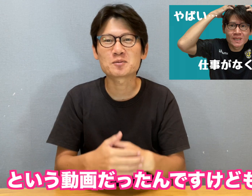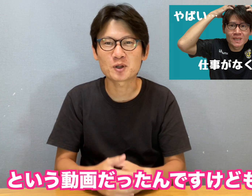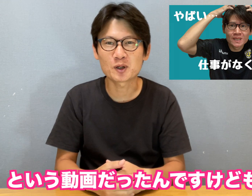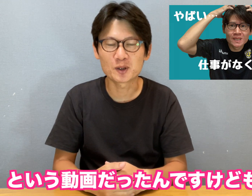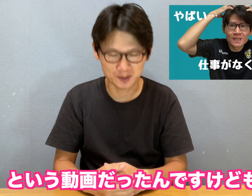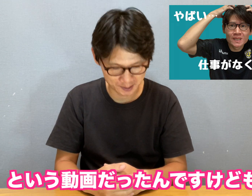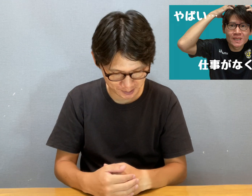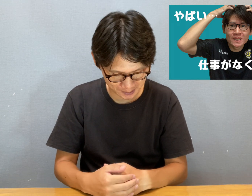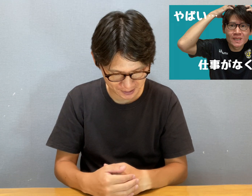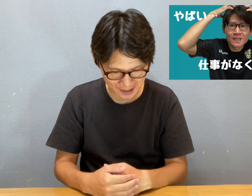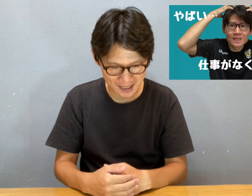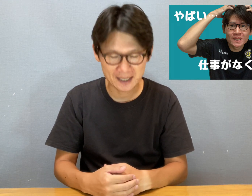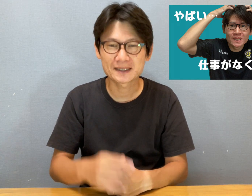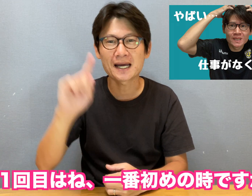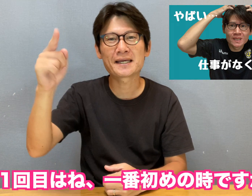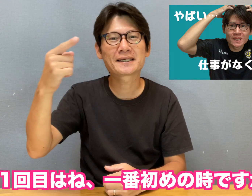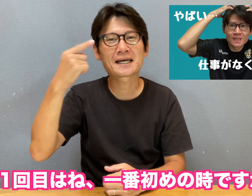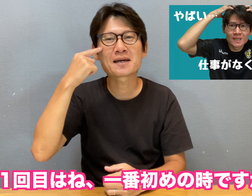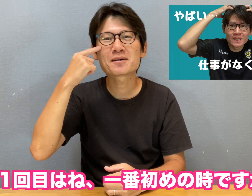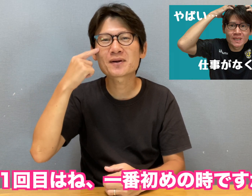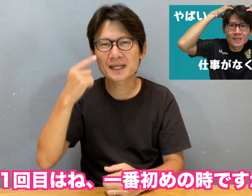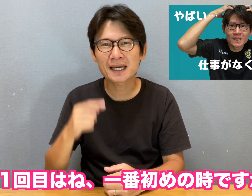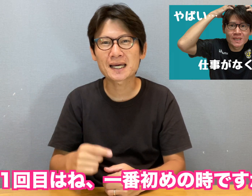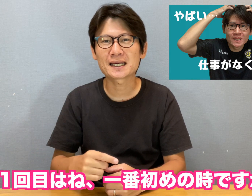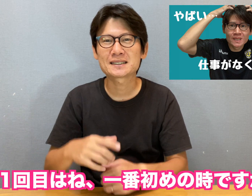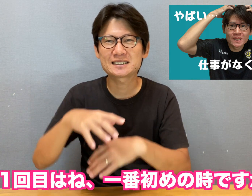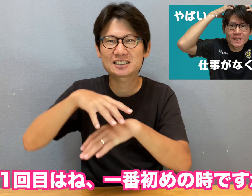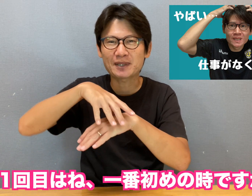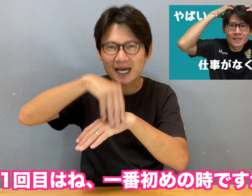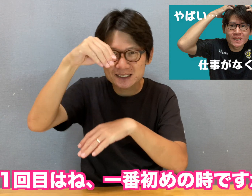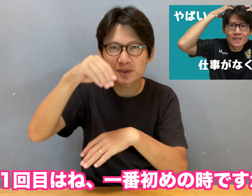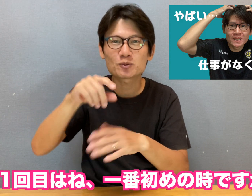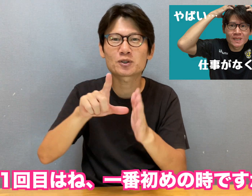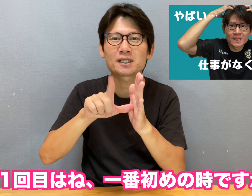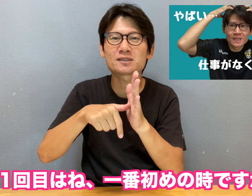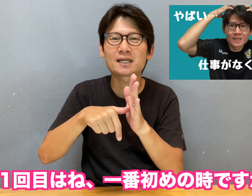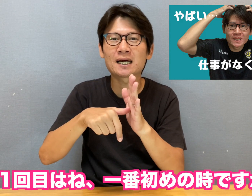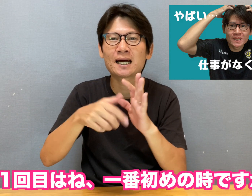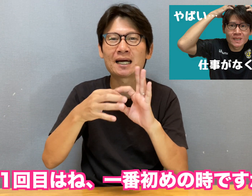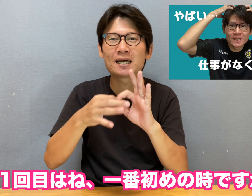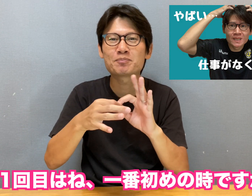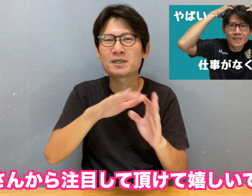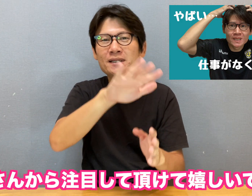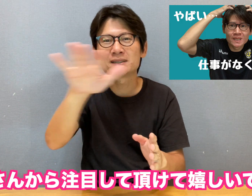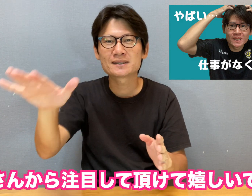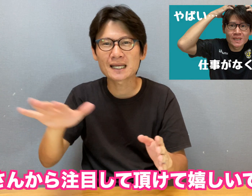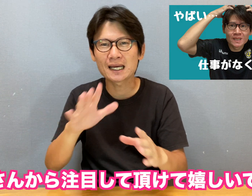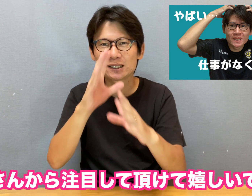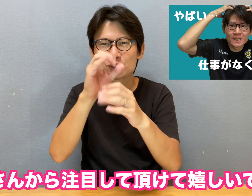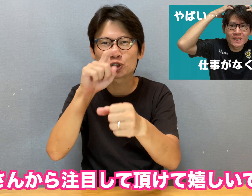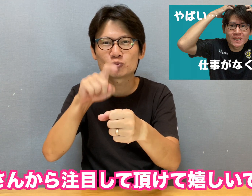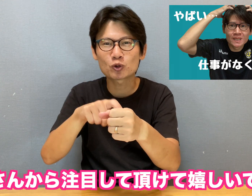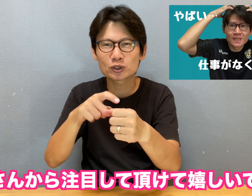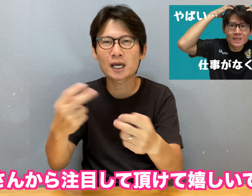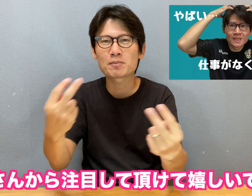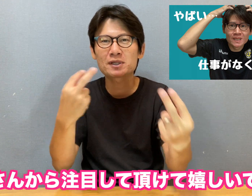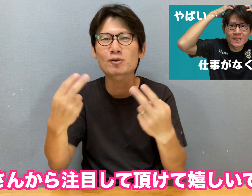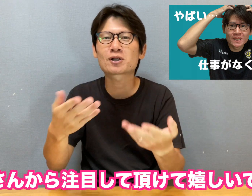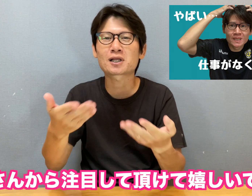、第1回目はね、一番初めの時ですから、みんな注目で見てくれたと